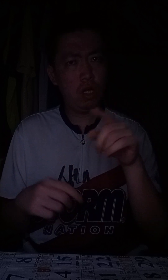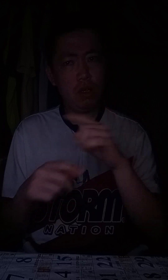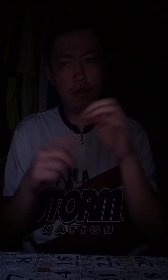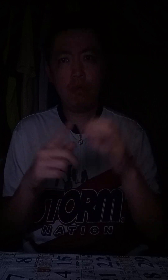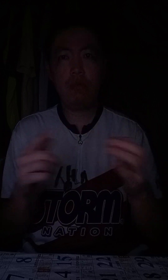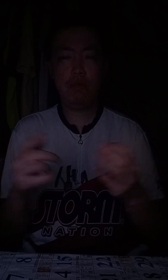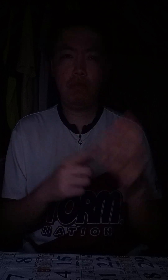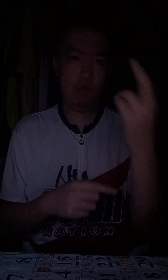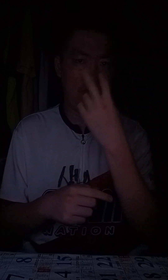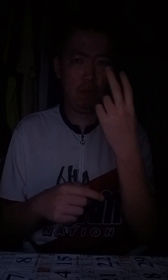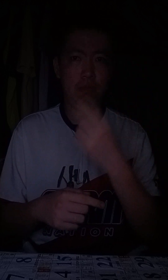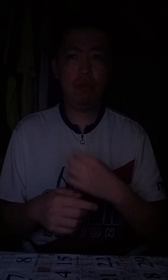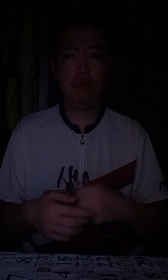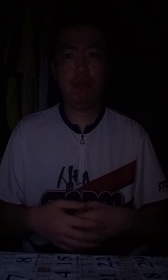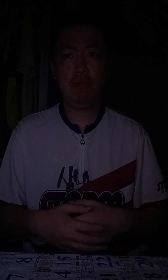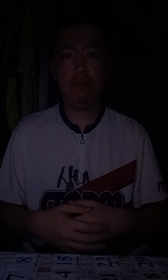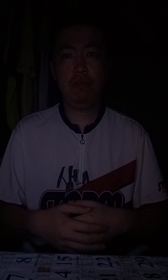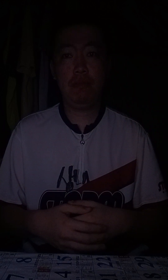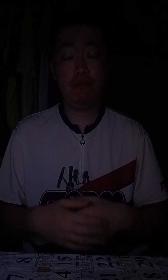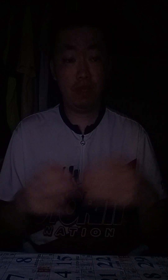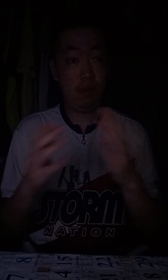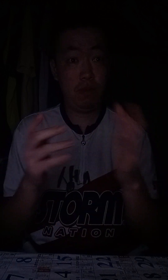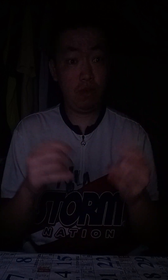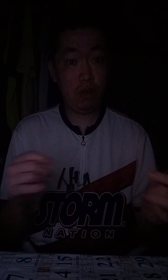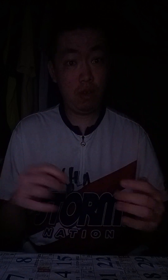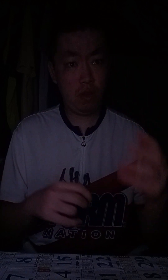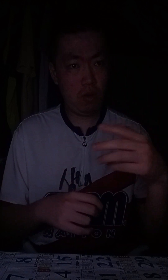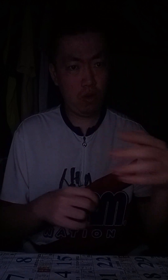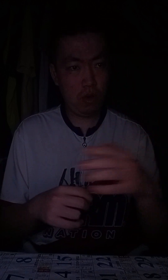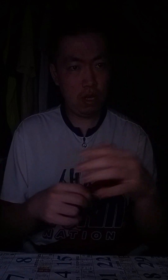조사하고 있습니다. 그 플랫폼이 아니고요. 서울역에서 남영역